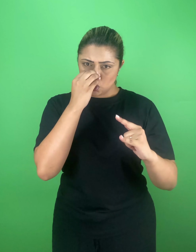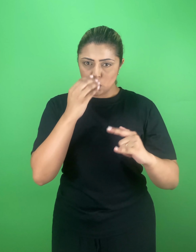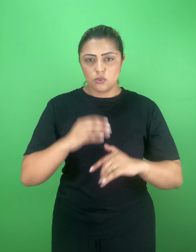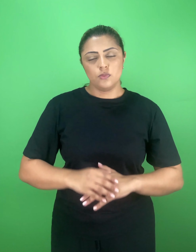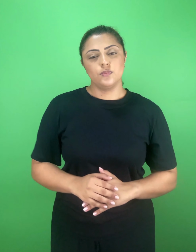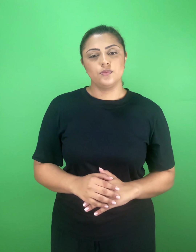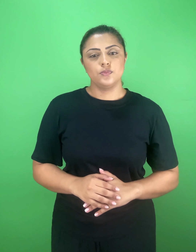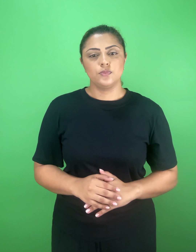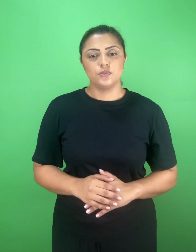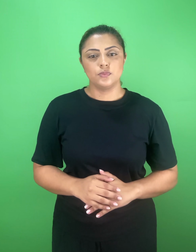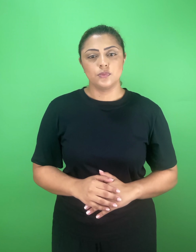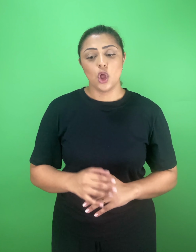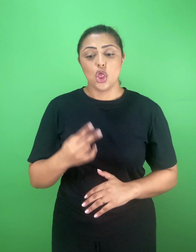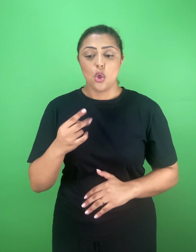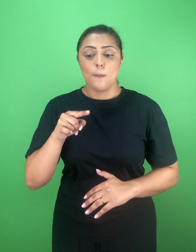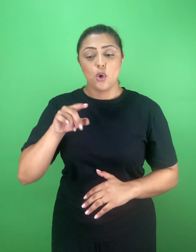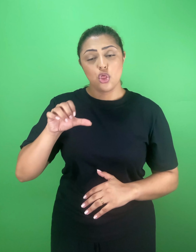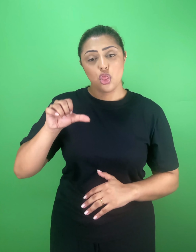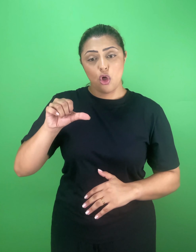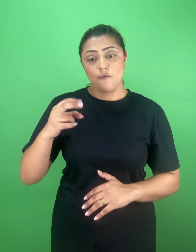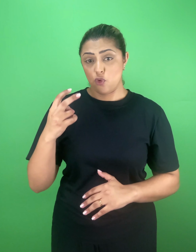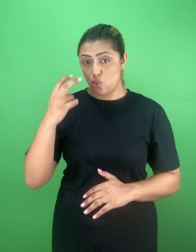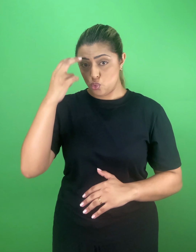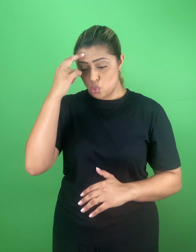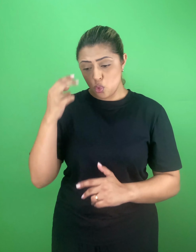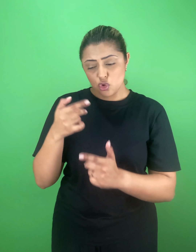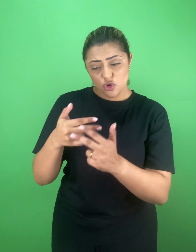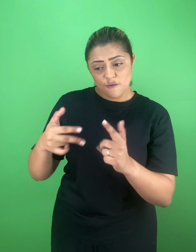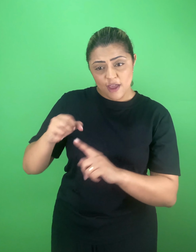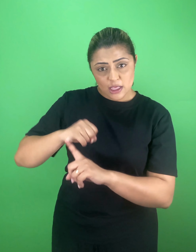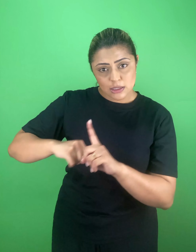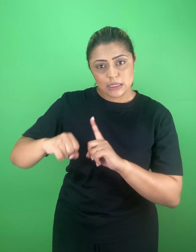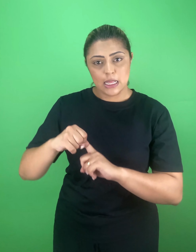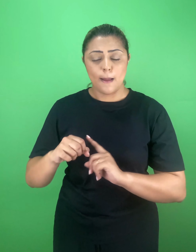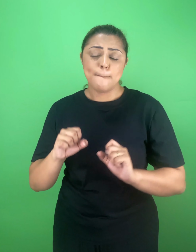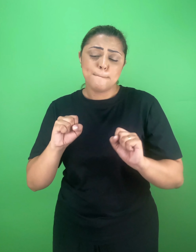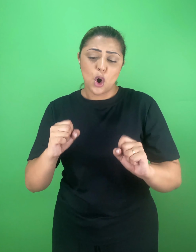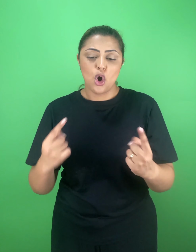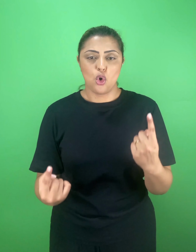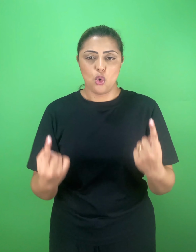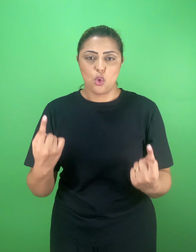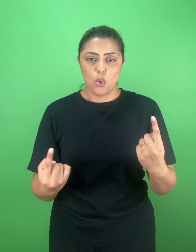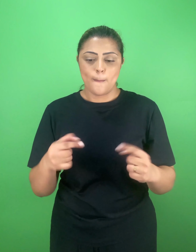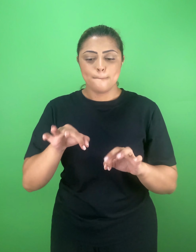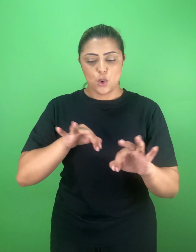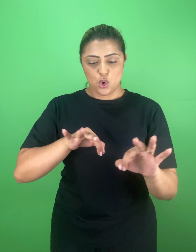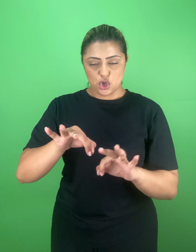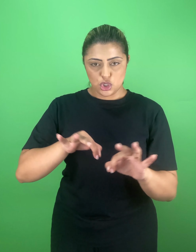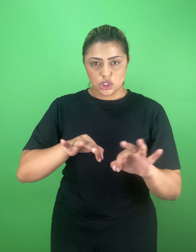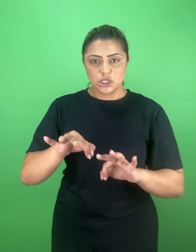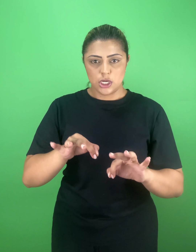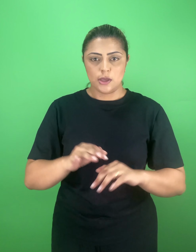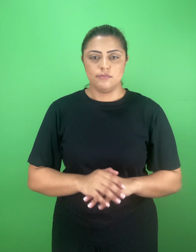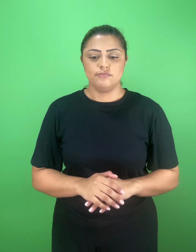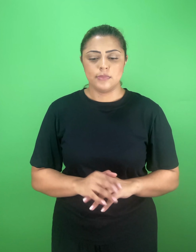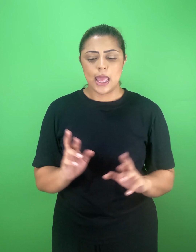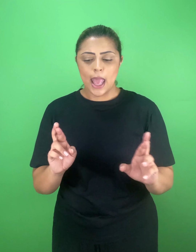.9. Culturas populares Podem concorrer, nesta categoria, projetos que estejam relacionados às culturas